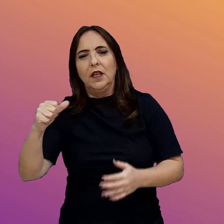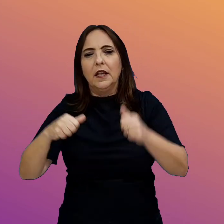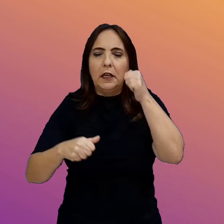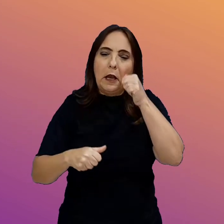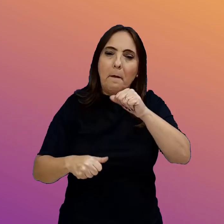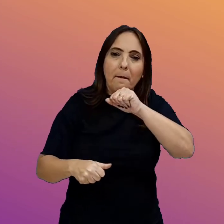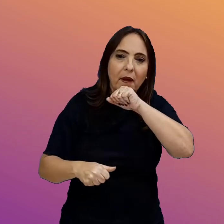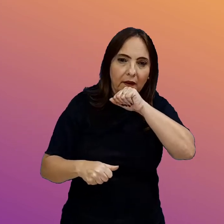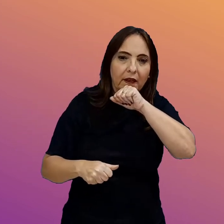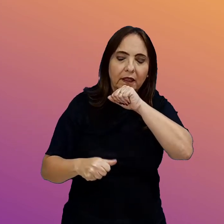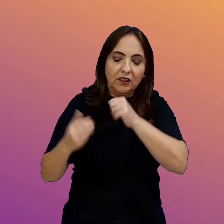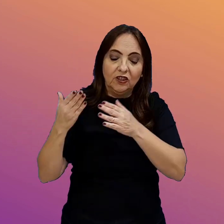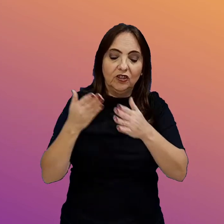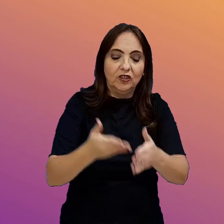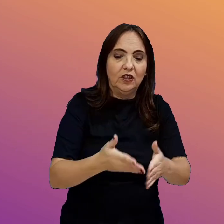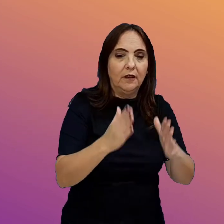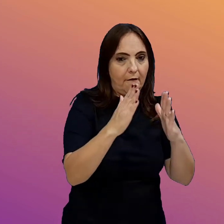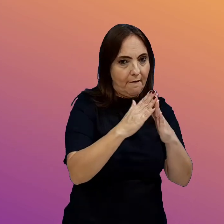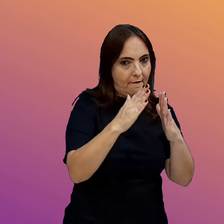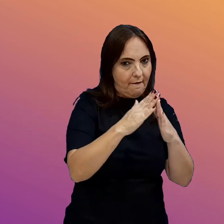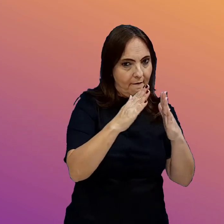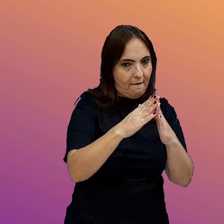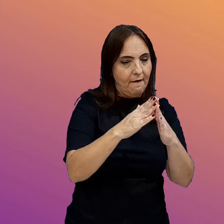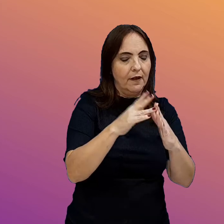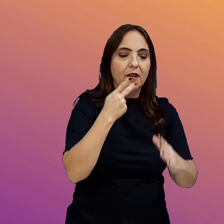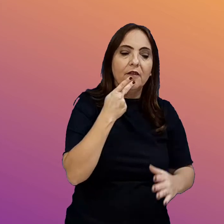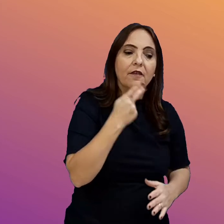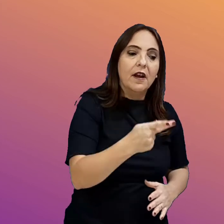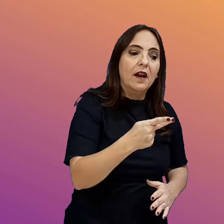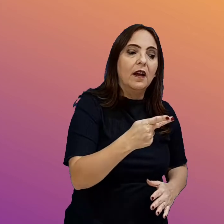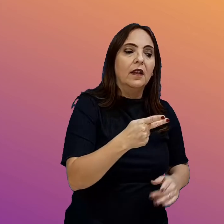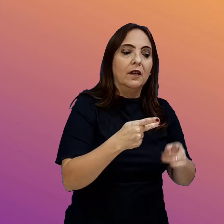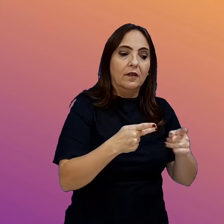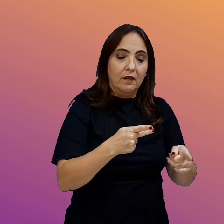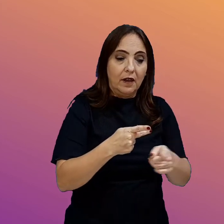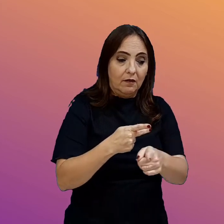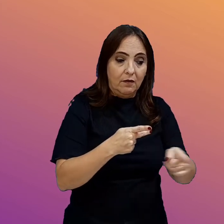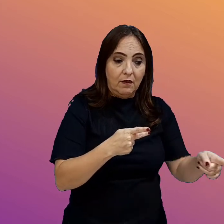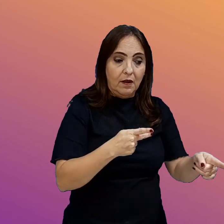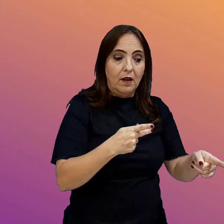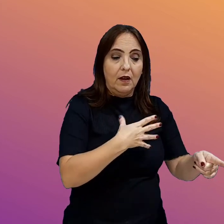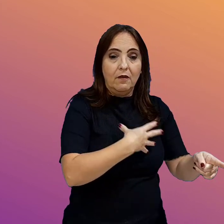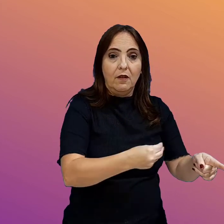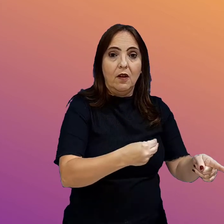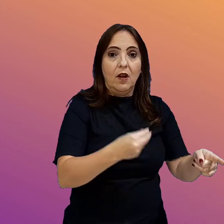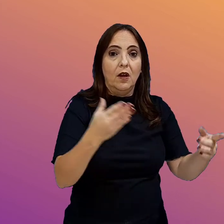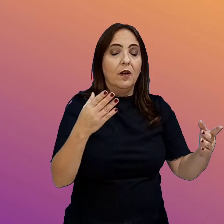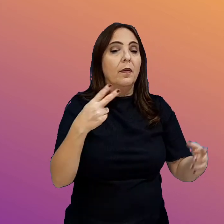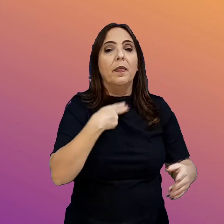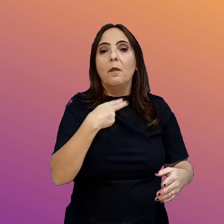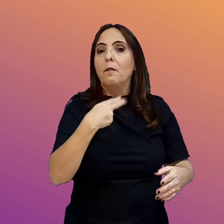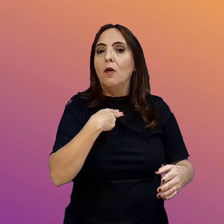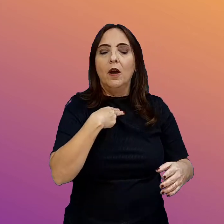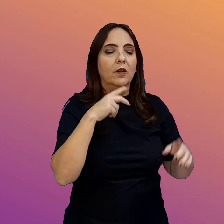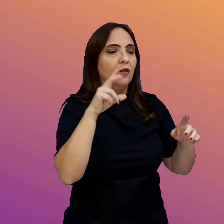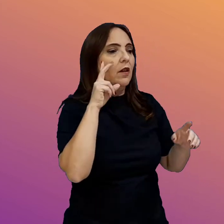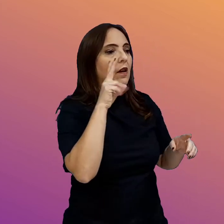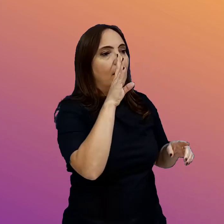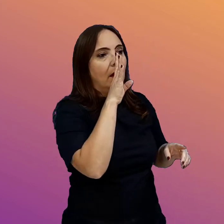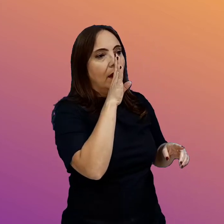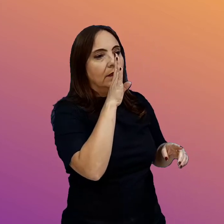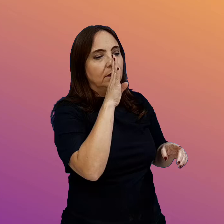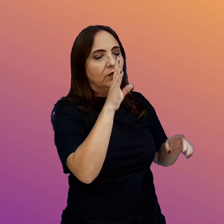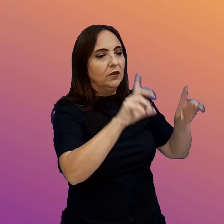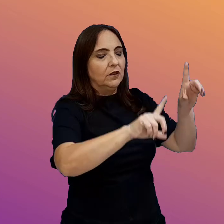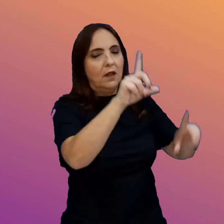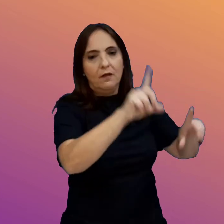que foi, mas ela chega em casa e ela diz assim para os filhos: a partir de hoje ninguém mais vai ver televisão nessa casa.